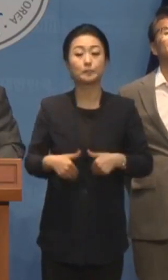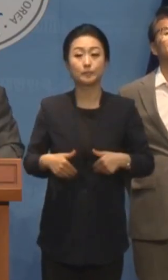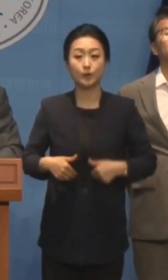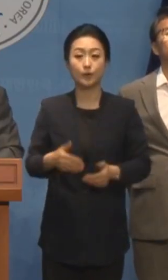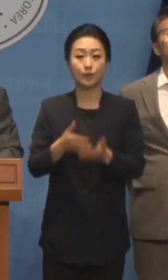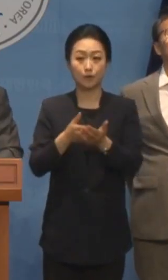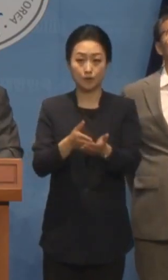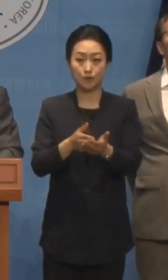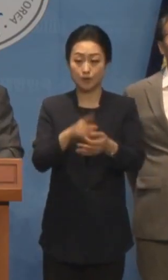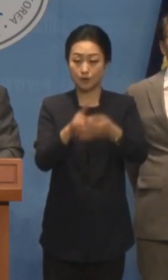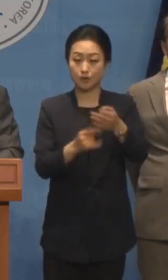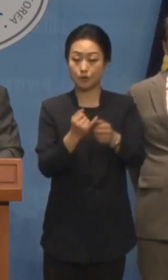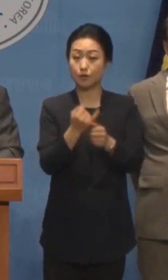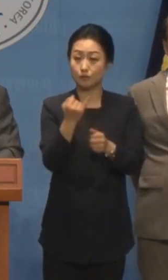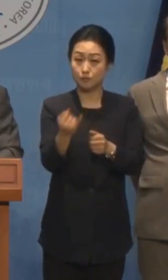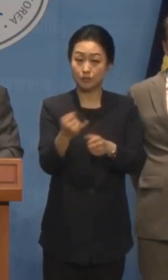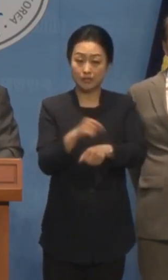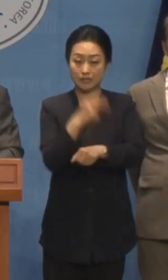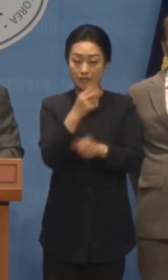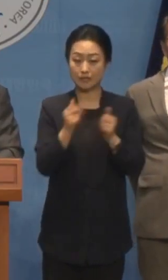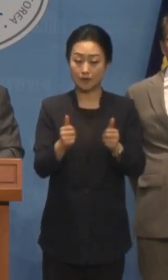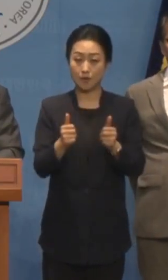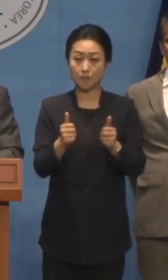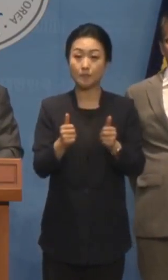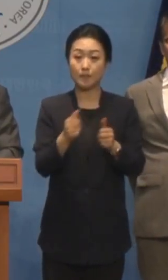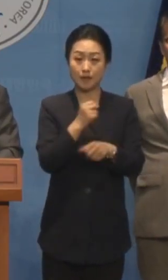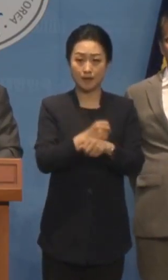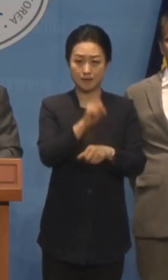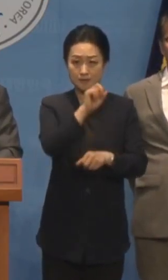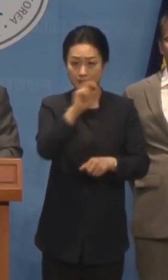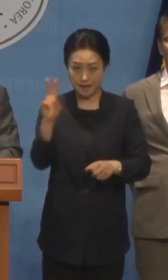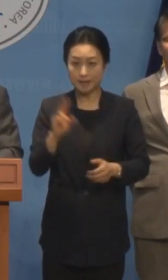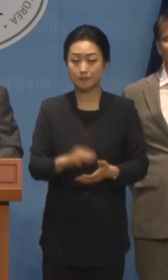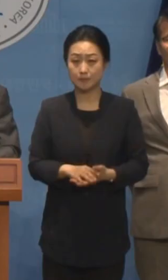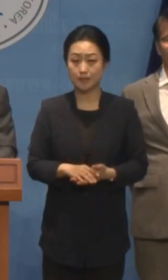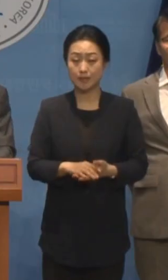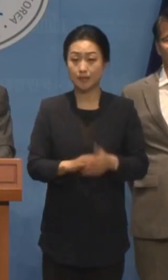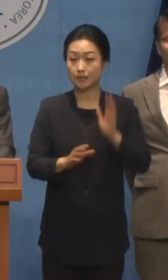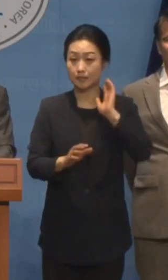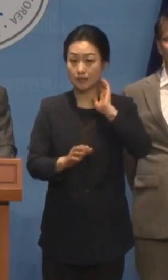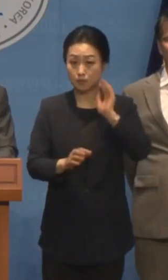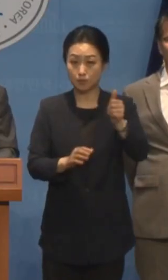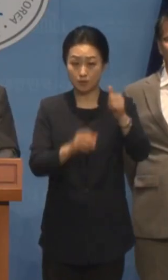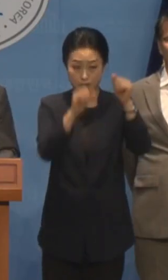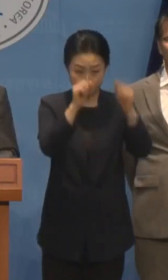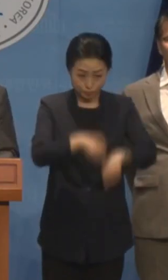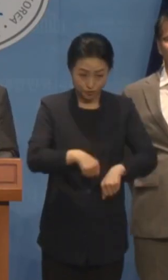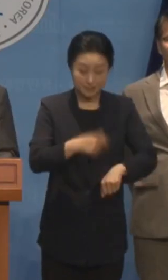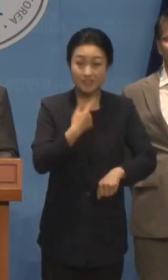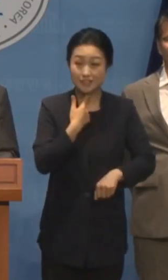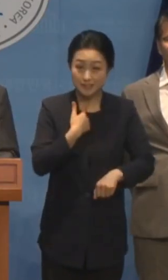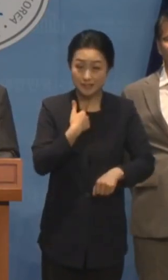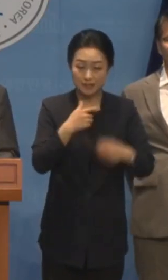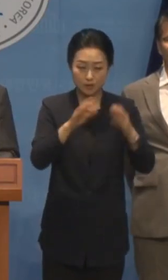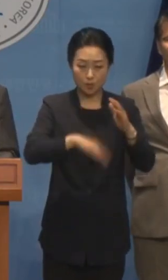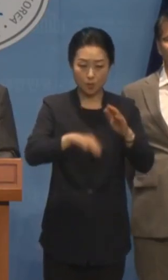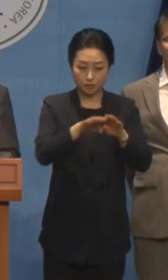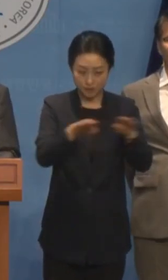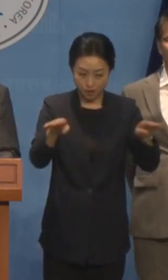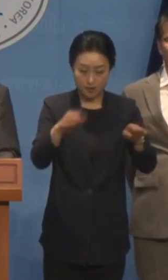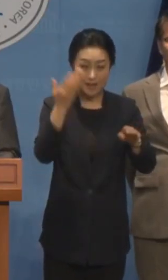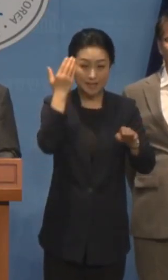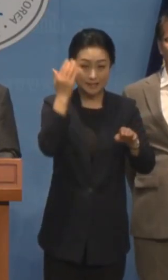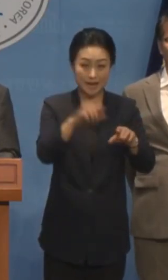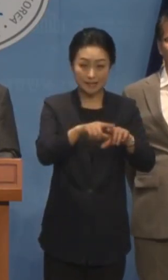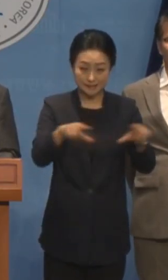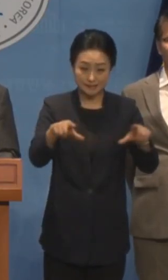여사 특검으로 윤석열 대통령이 무너뜨린 대한민국의 공정과 상식을 바로 세우겠습니다.